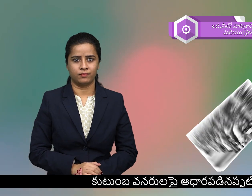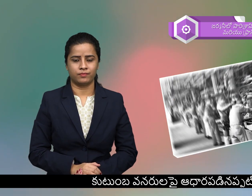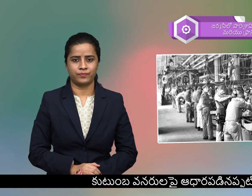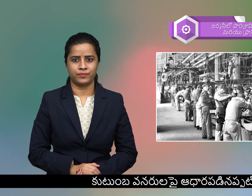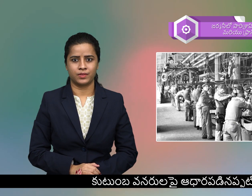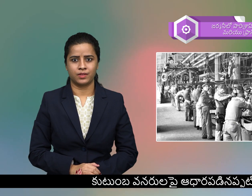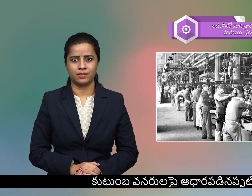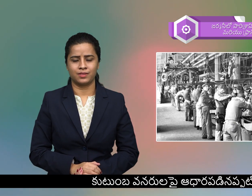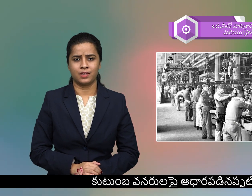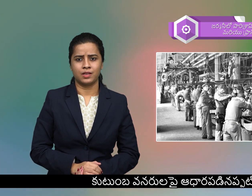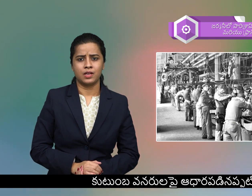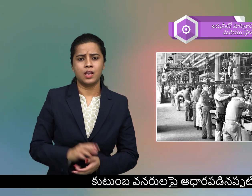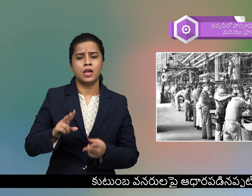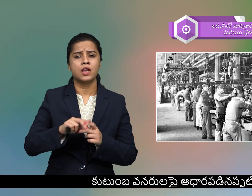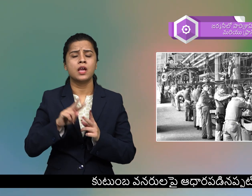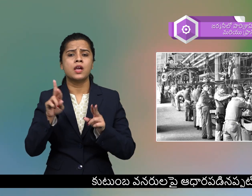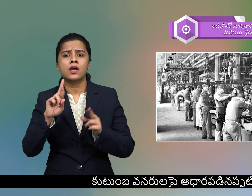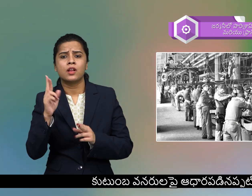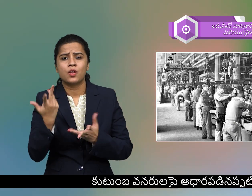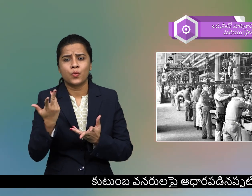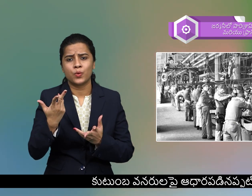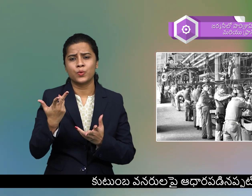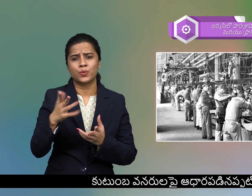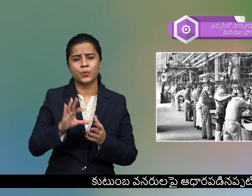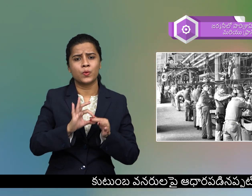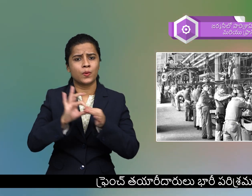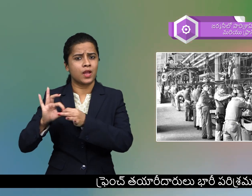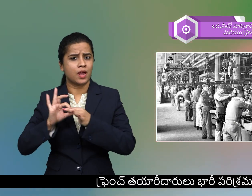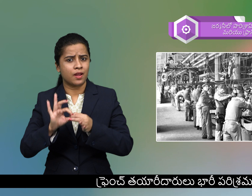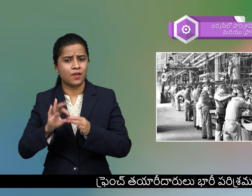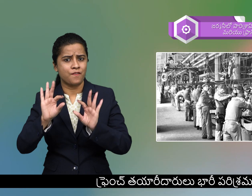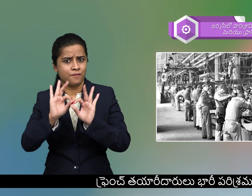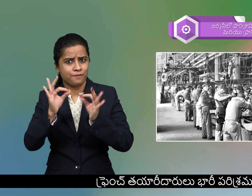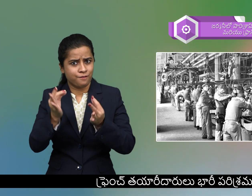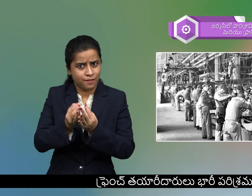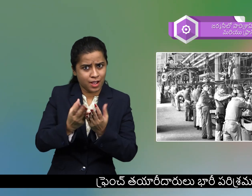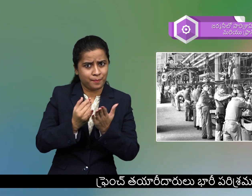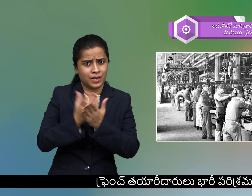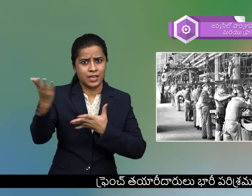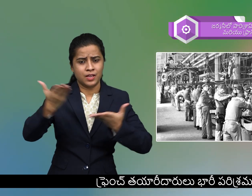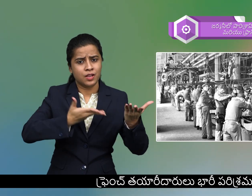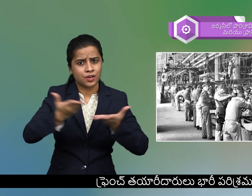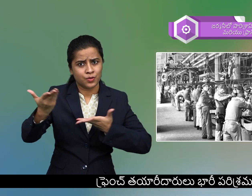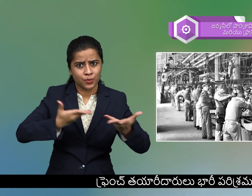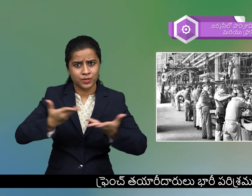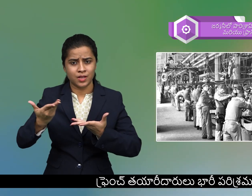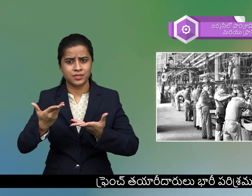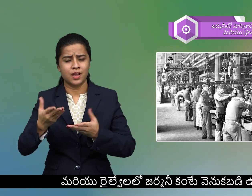కుటుంబ వనరులపై ఆధారపడినప్పటికీ ఫ్రెంచ్ తయారీదారులు భారీ పరిశ్రమ